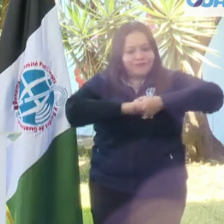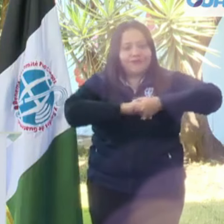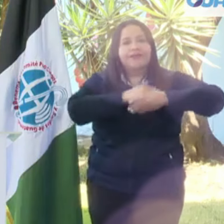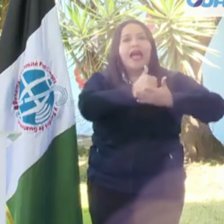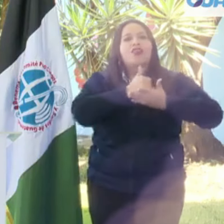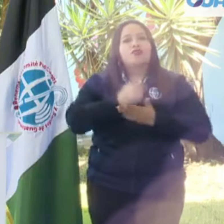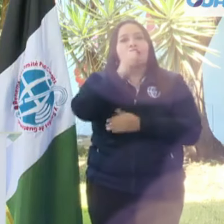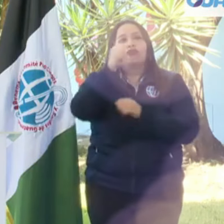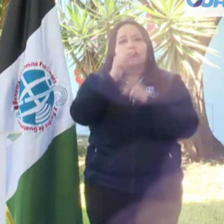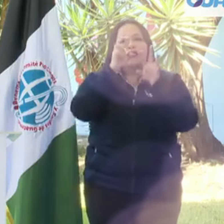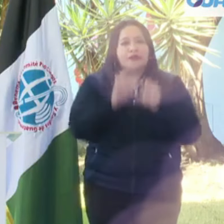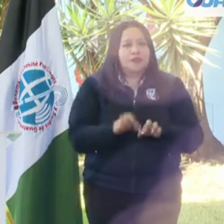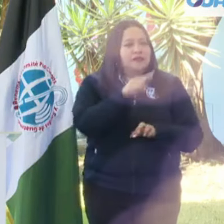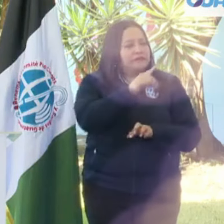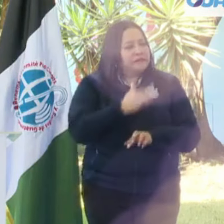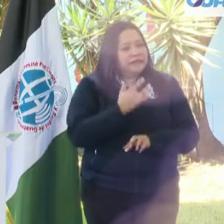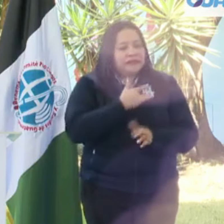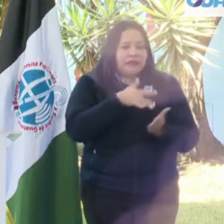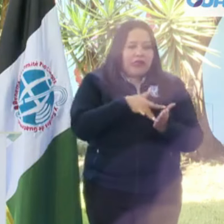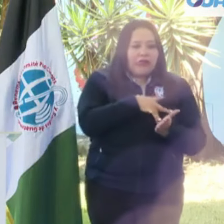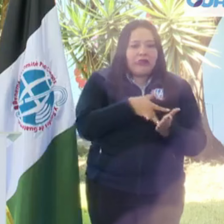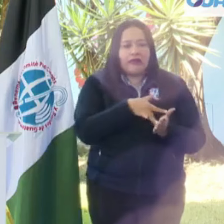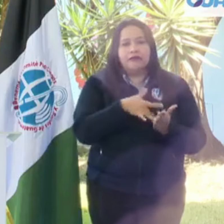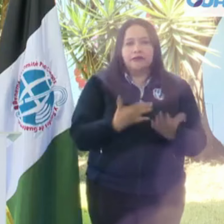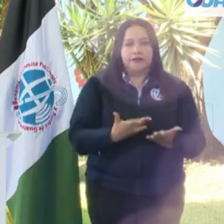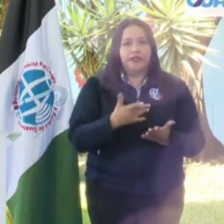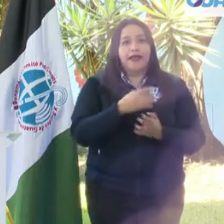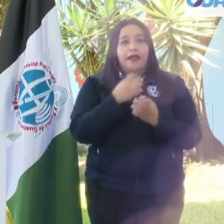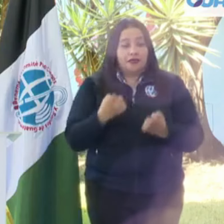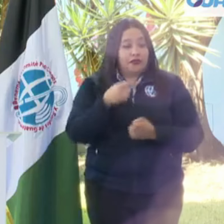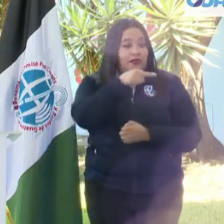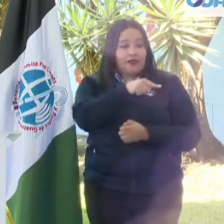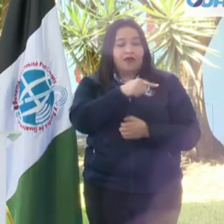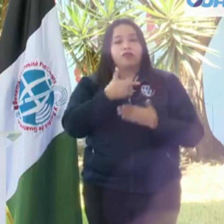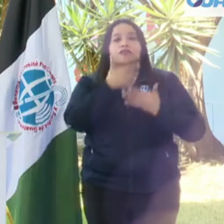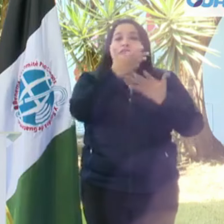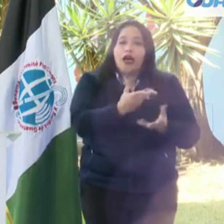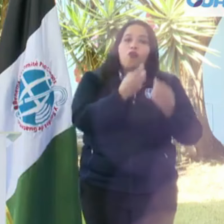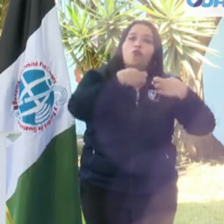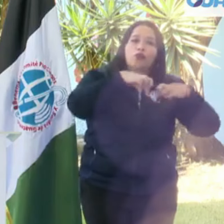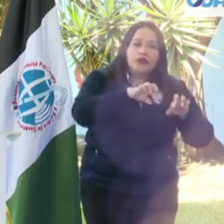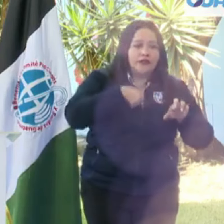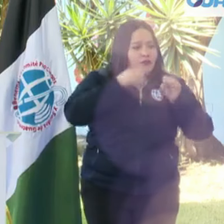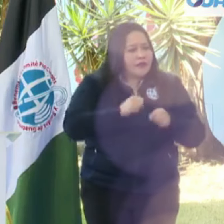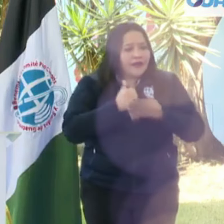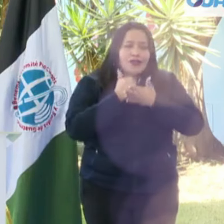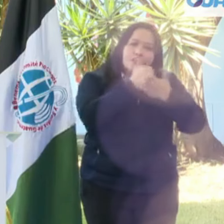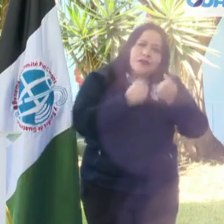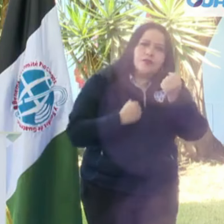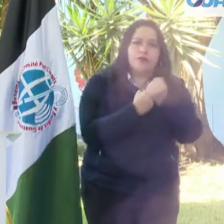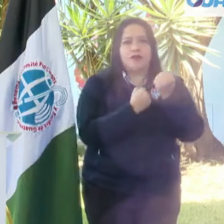que están muy vulnerables. Es una campaña que nos permite ser solidarios